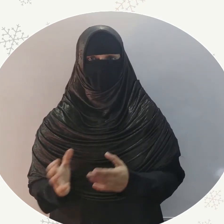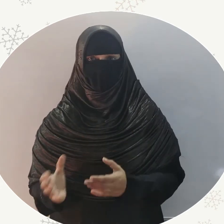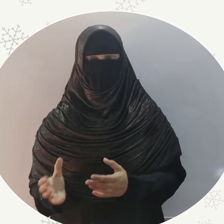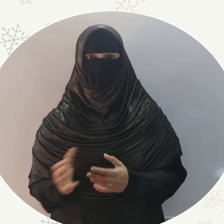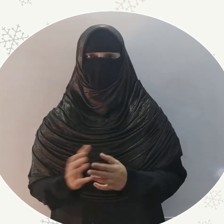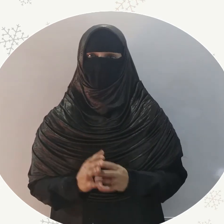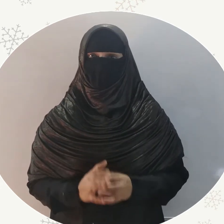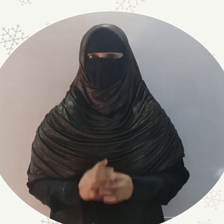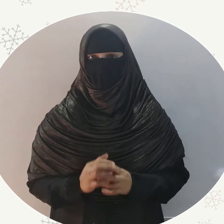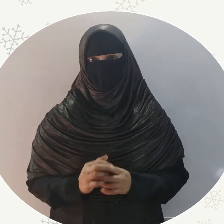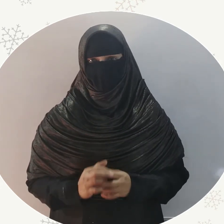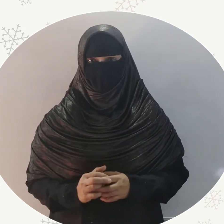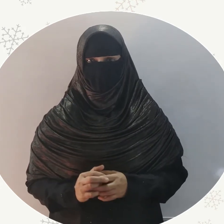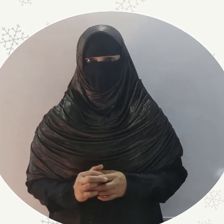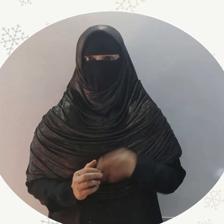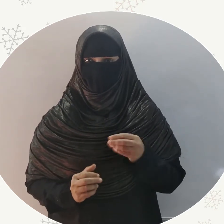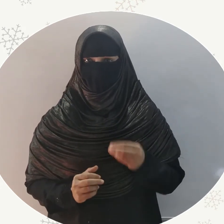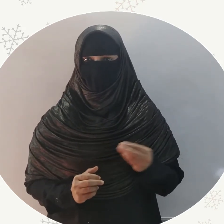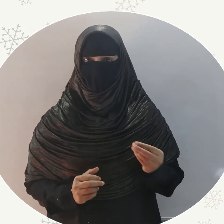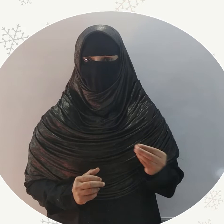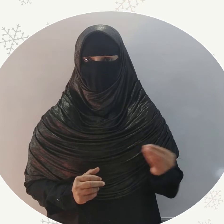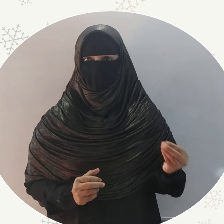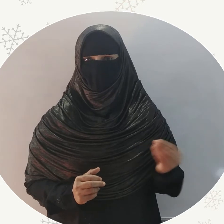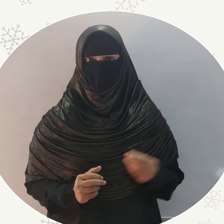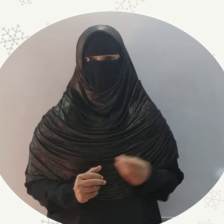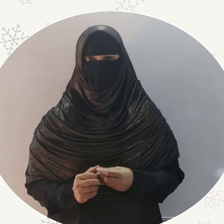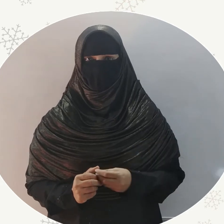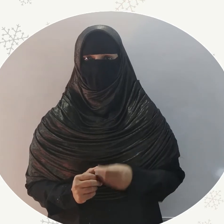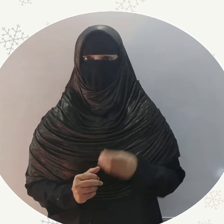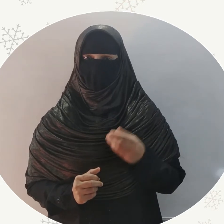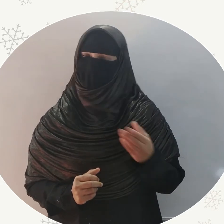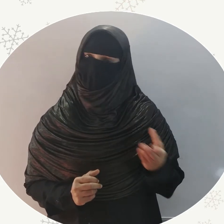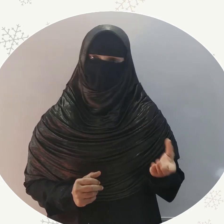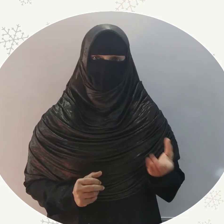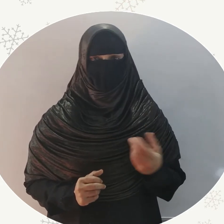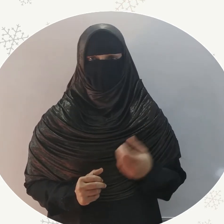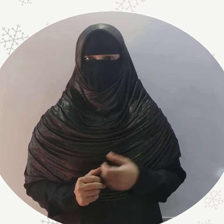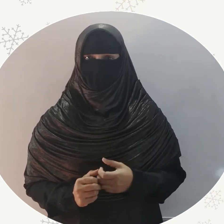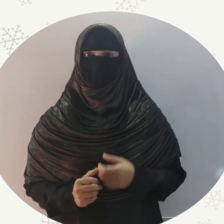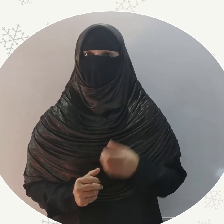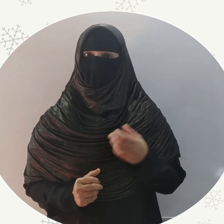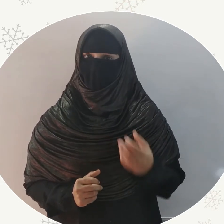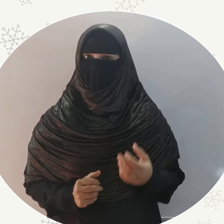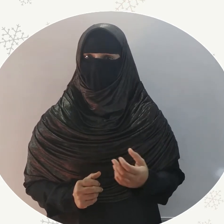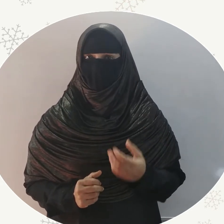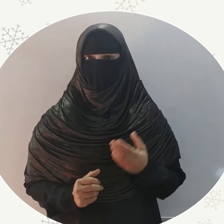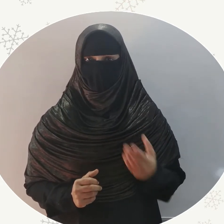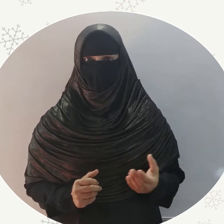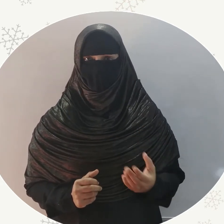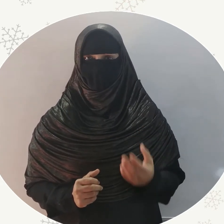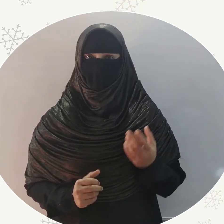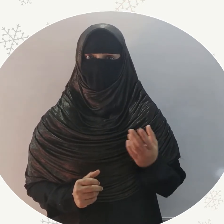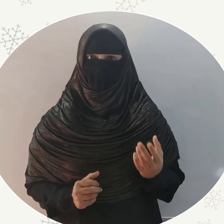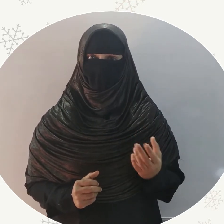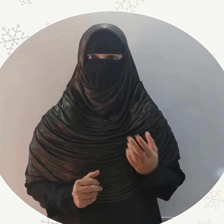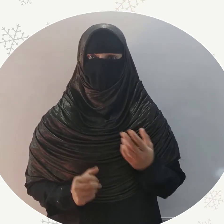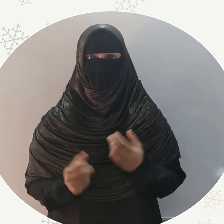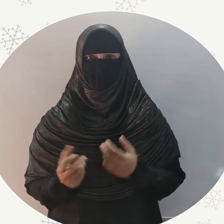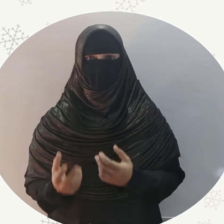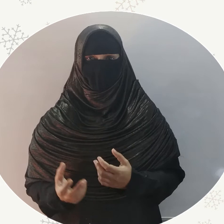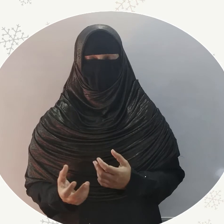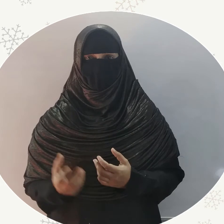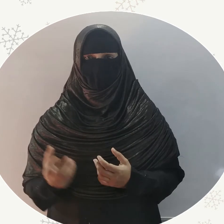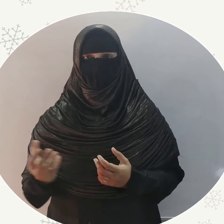അടുത്ത വേർഡ് എന്താണ്? ഇപ്പോൾ ഇത് കാണാറില്ലേ, മീമീന്ന്. മീമീന്നാണ് നമ്മൾ പറയുന്നത് അല്ലേ. ഇത് മീമാണ്, മീം. മീമാണ്, മീം. അപ്പോൾ